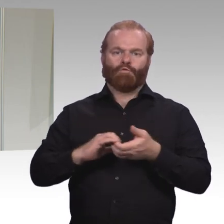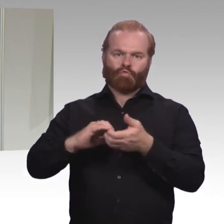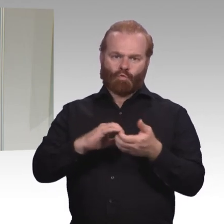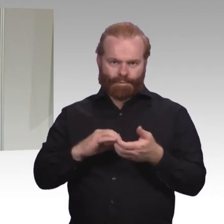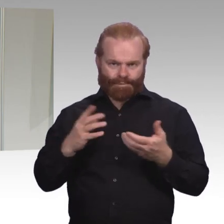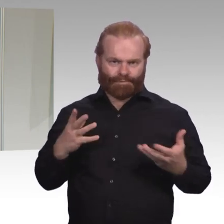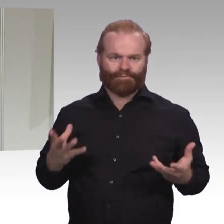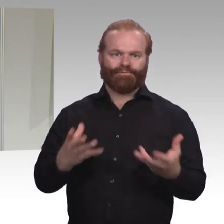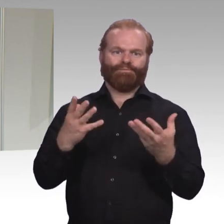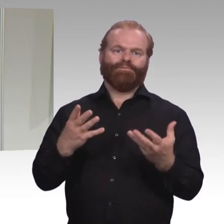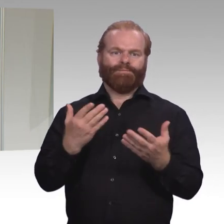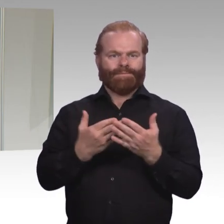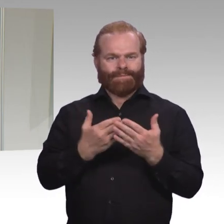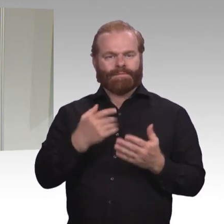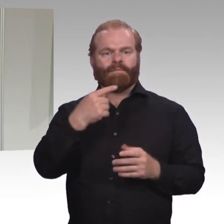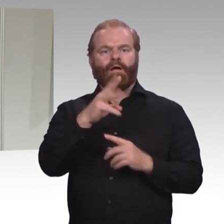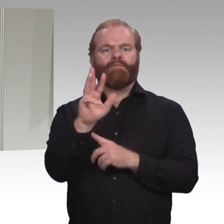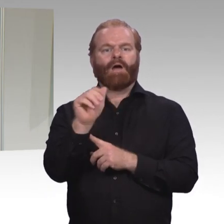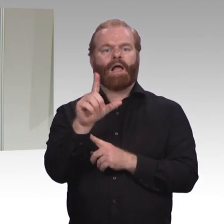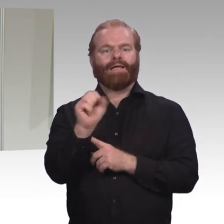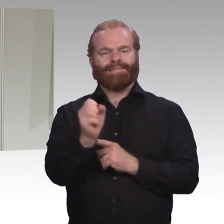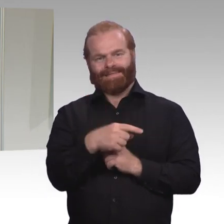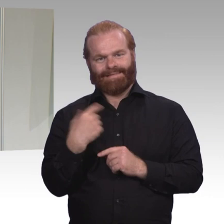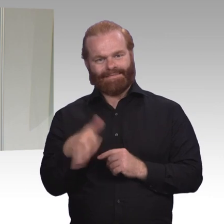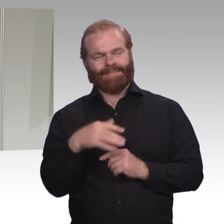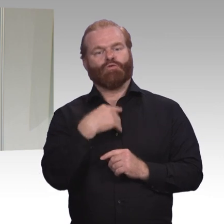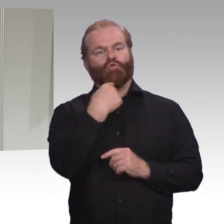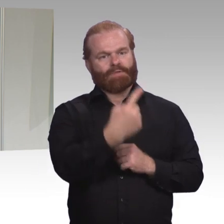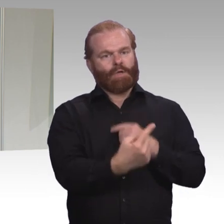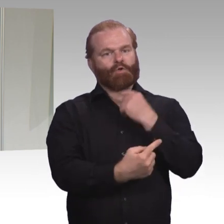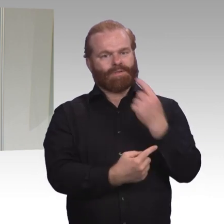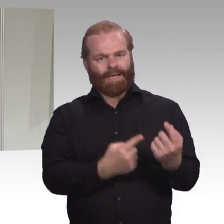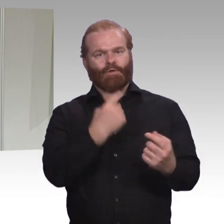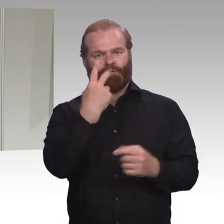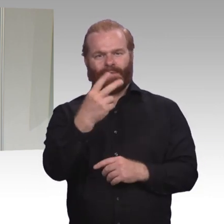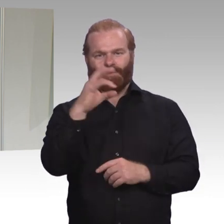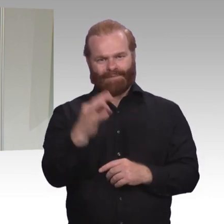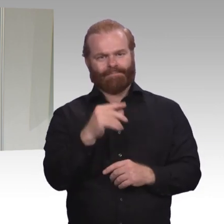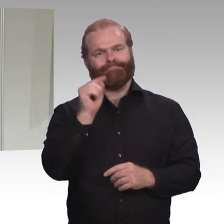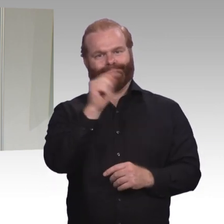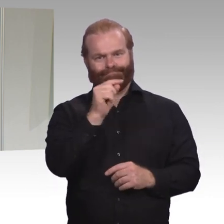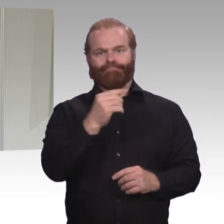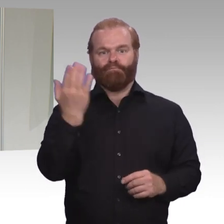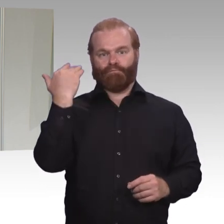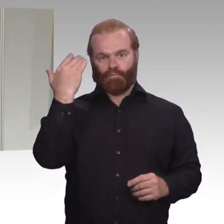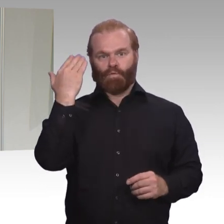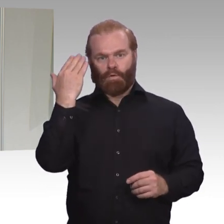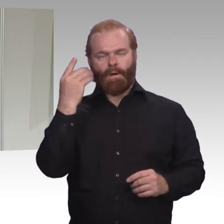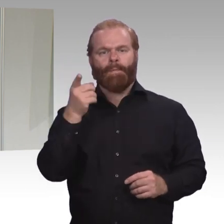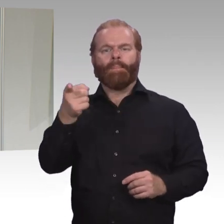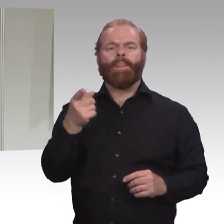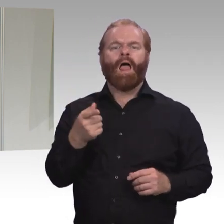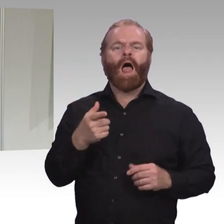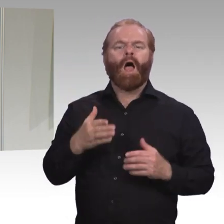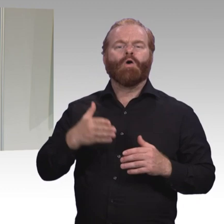der Außenminister Steinmeier, der immer wieder gesagt hat, 2% ist wichtig. Und wir müssen damit deutlich machen, das, was